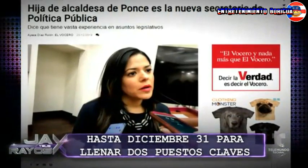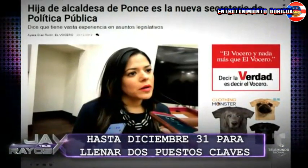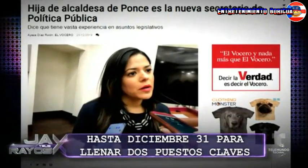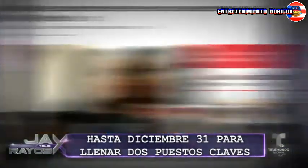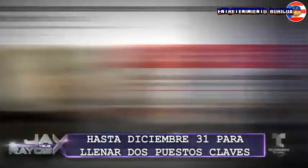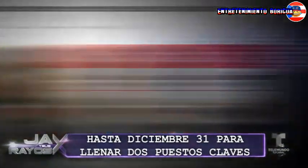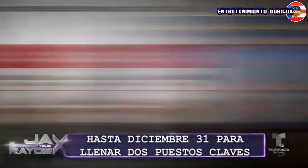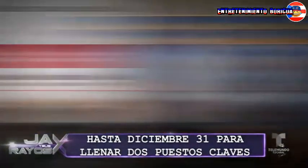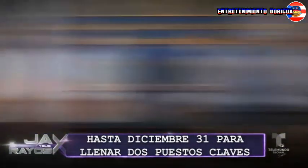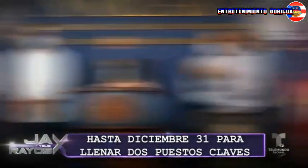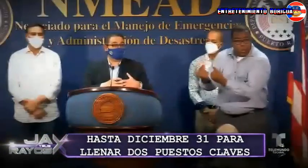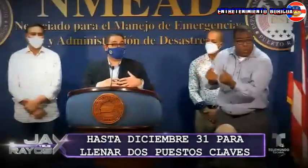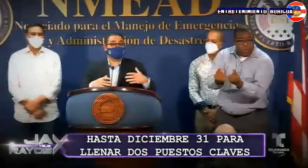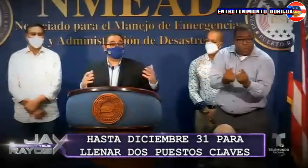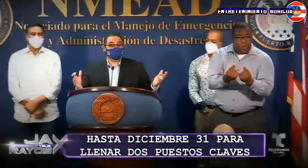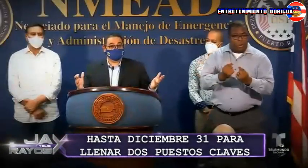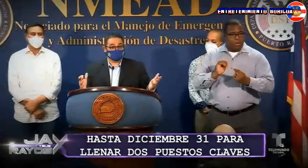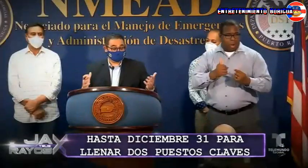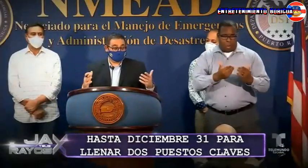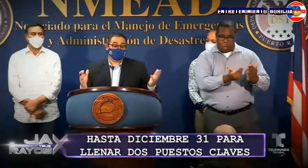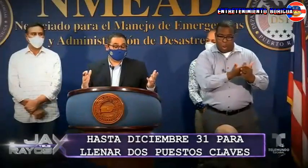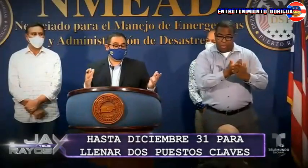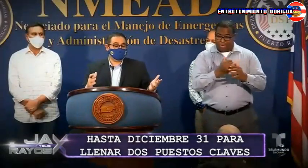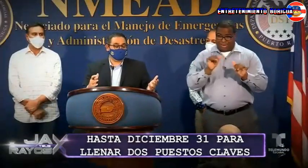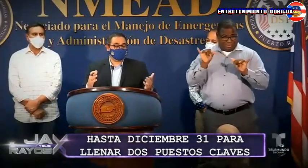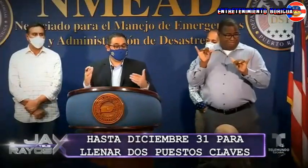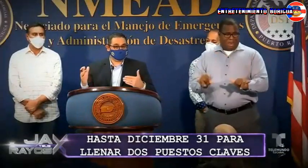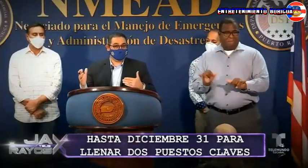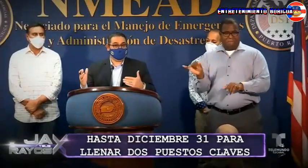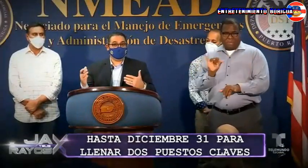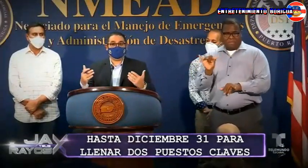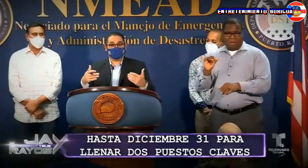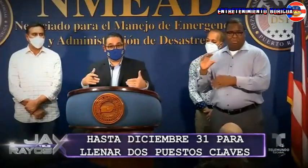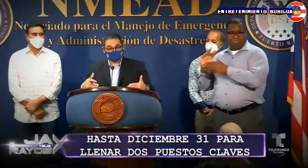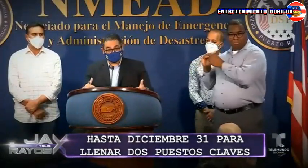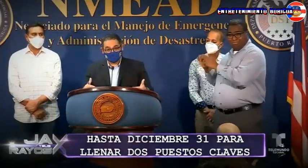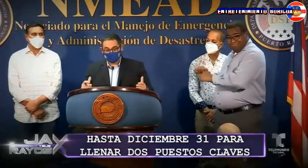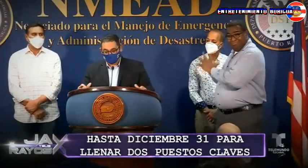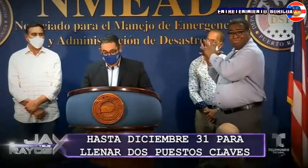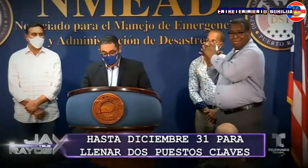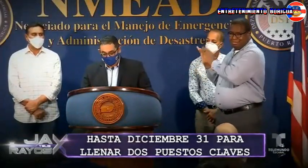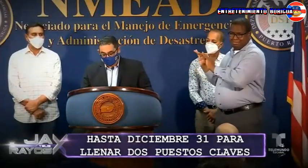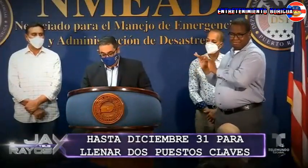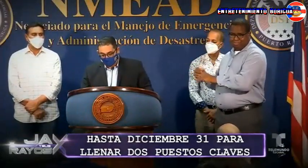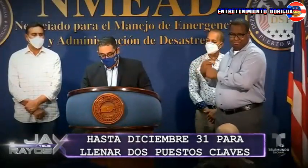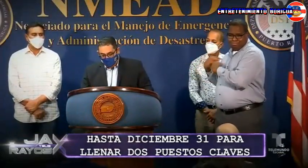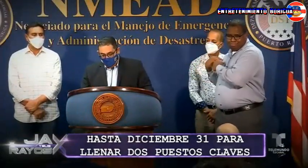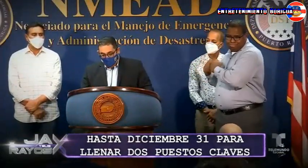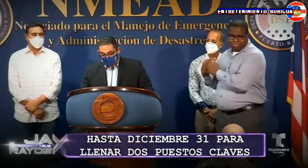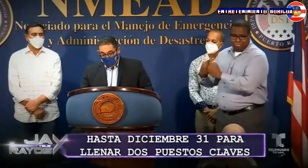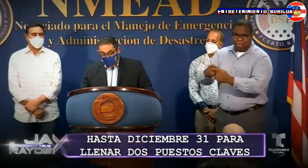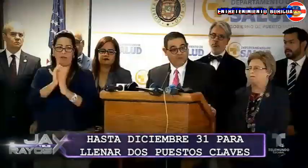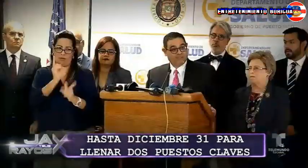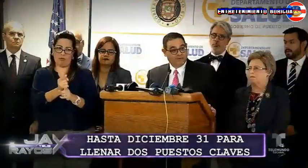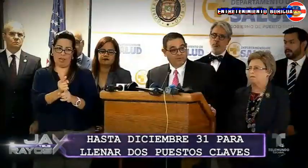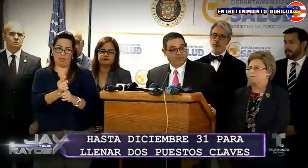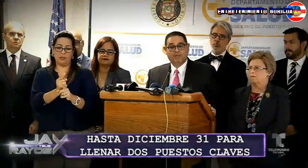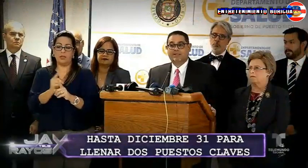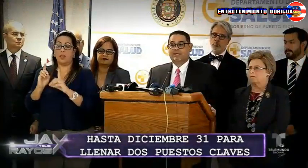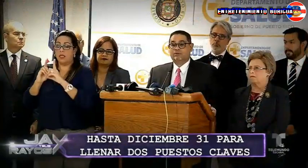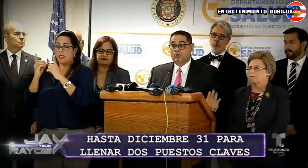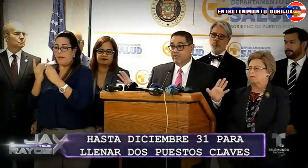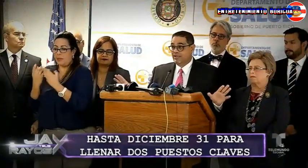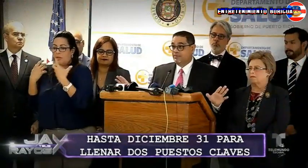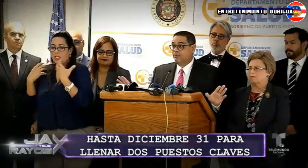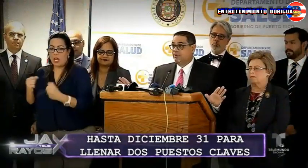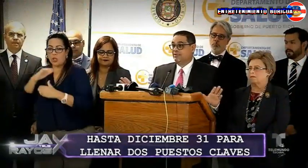de Política Pública. En enero de 2020, Osvaldo Soto, ex secretario de Asuntos Públicos del Senado, pasaba